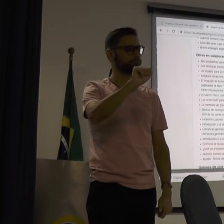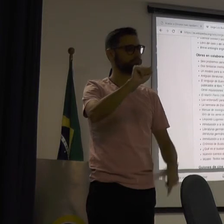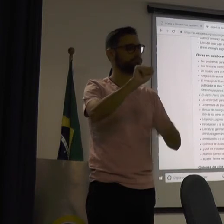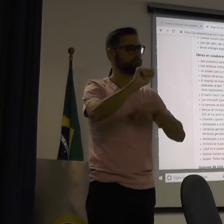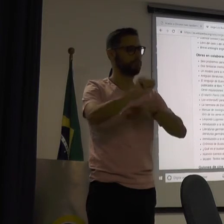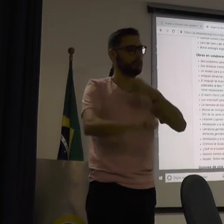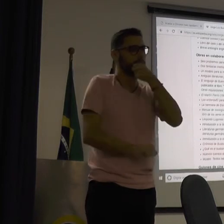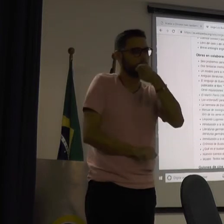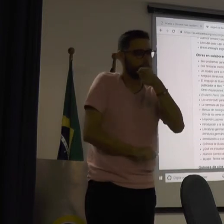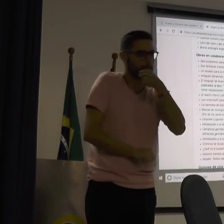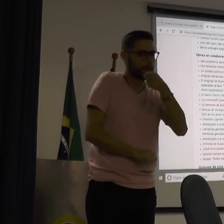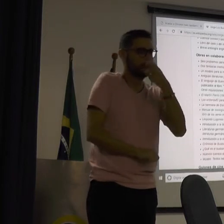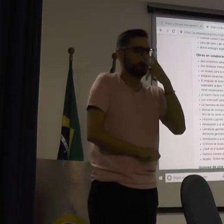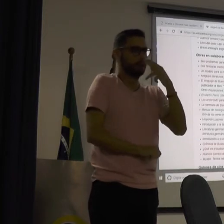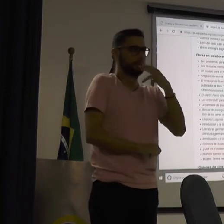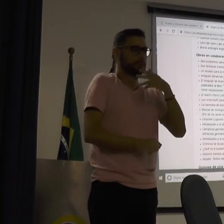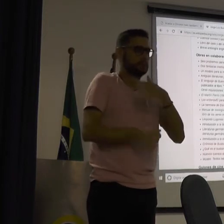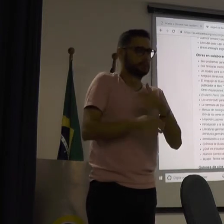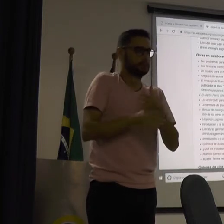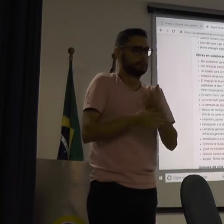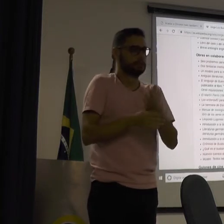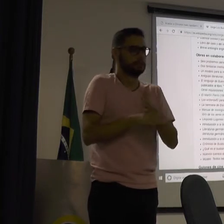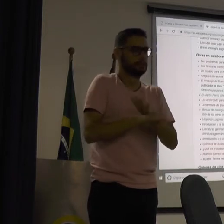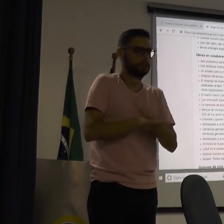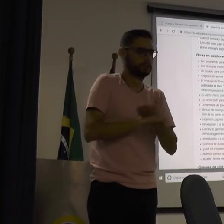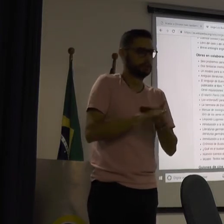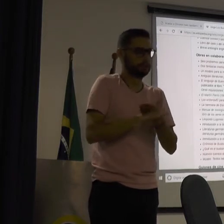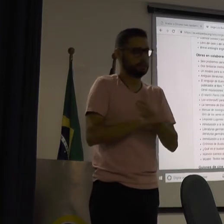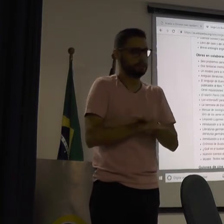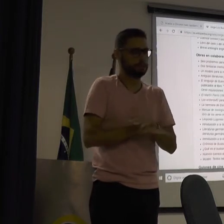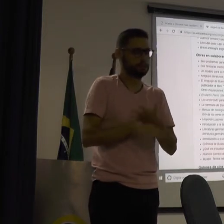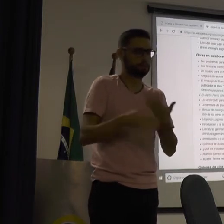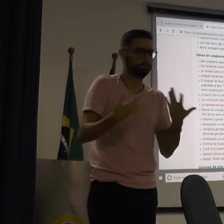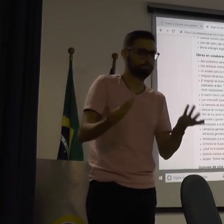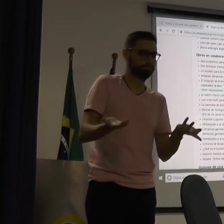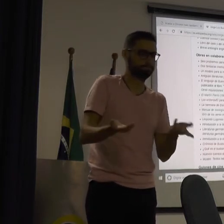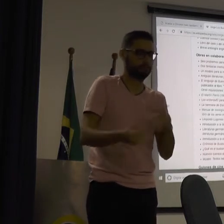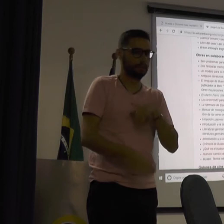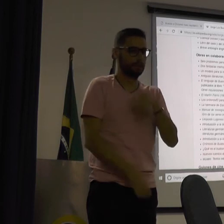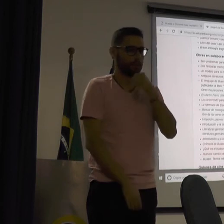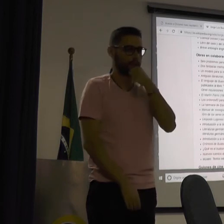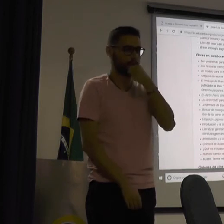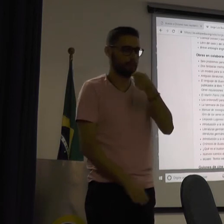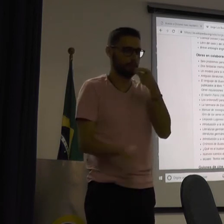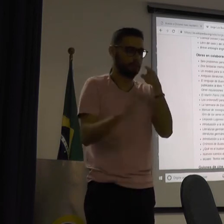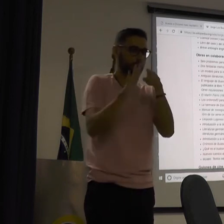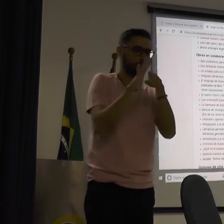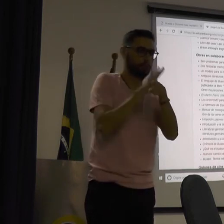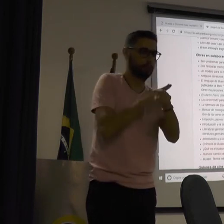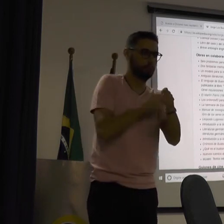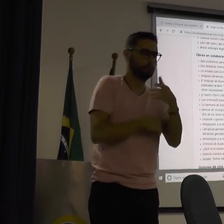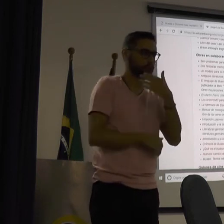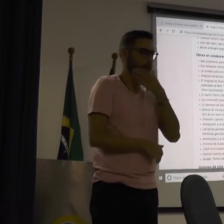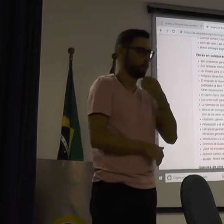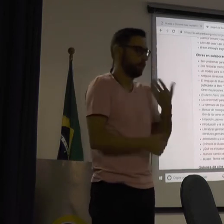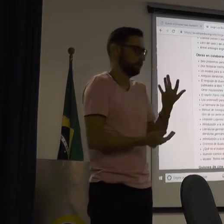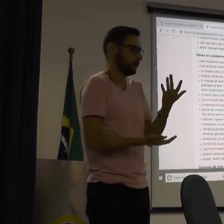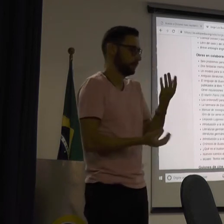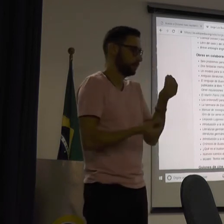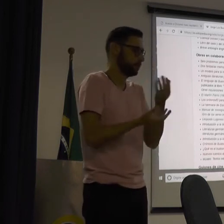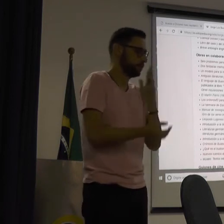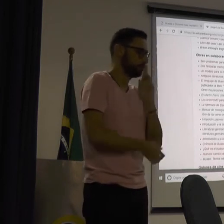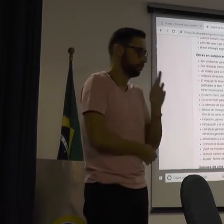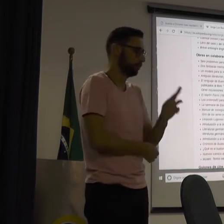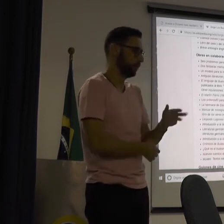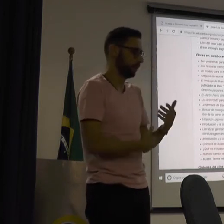incômoda. Ele começa então, senhor Borges, senhor grande escritor, e da